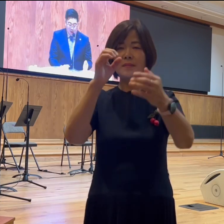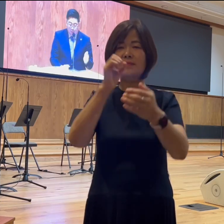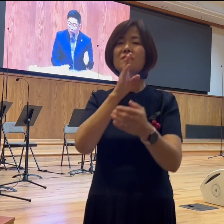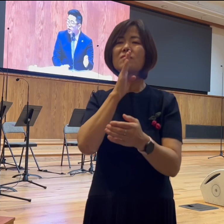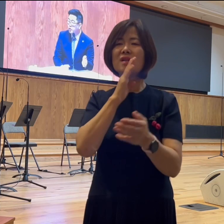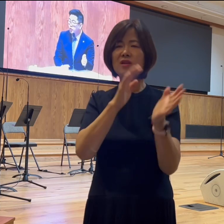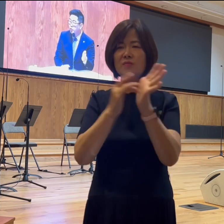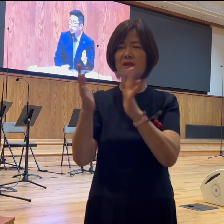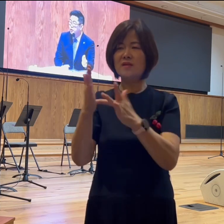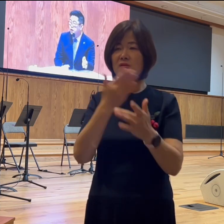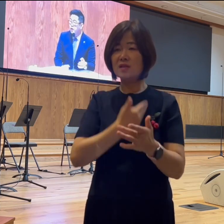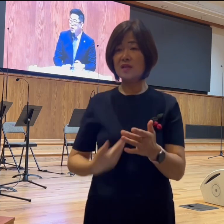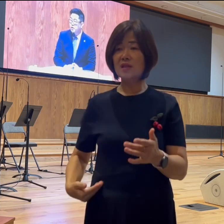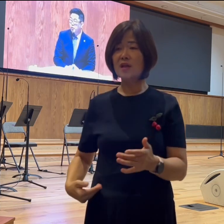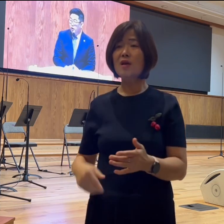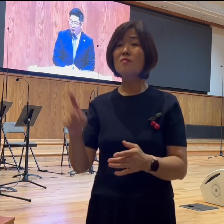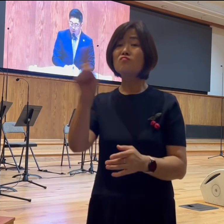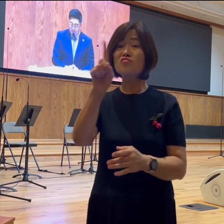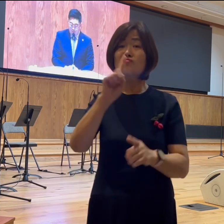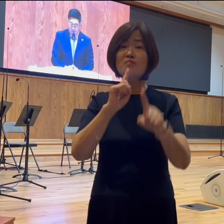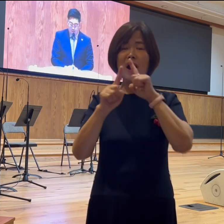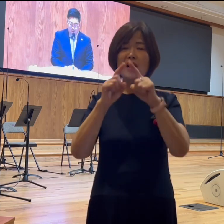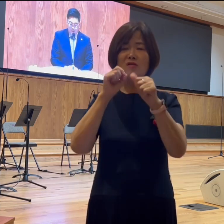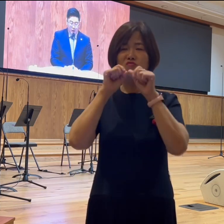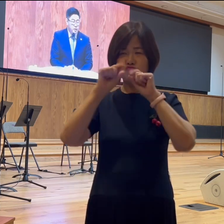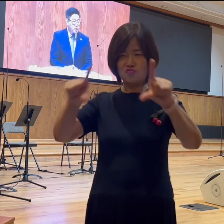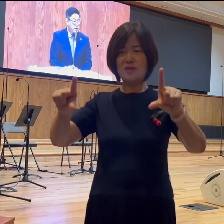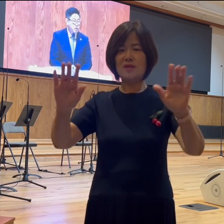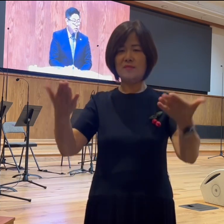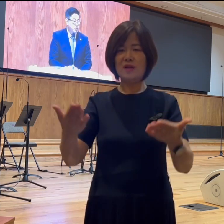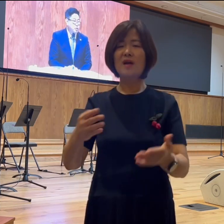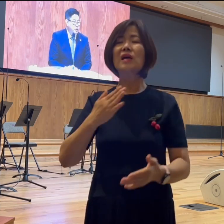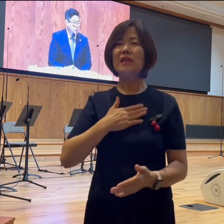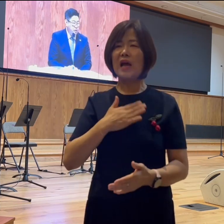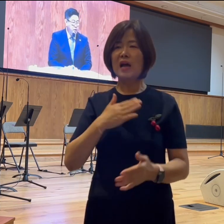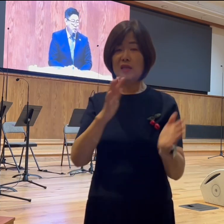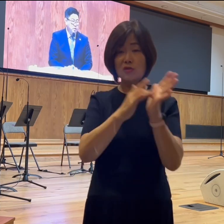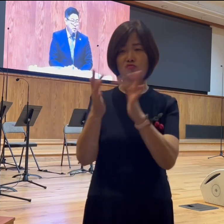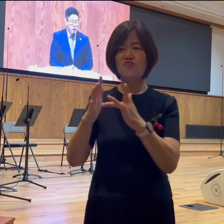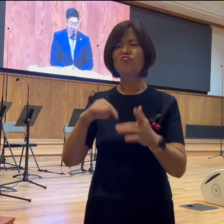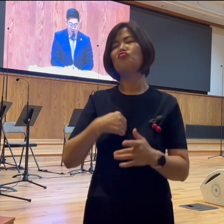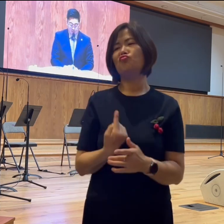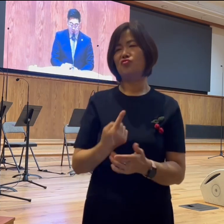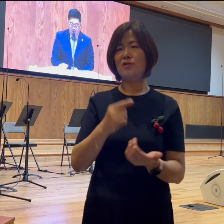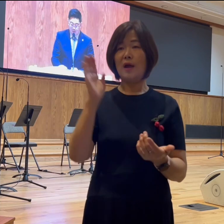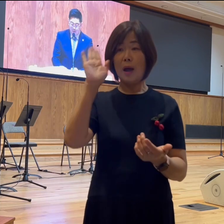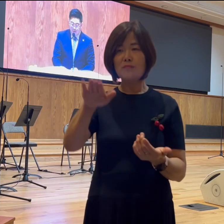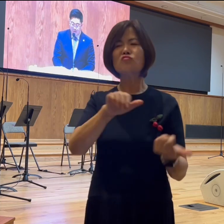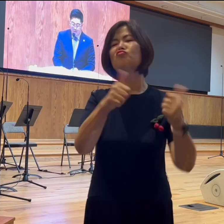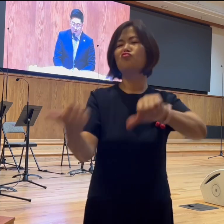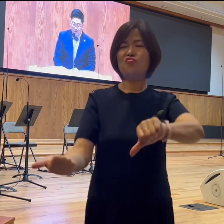제자들에게 본격적으로 무슨 얘기를 하시나 보니까요, 자신이 죽으실 거다 얘기를 하십니다.